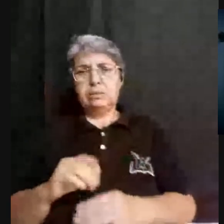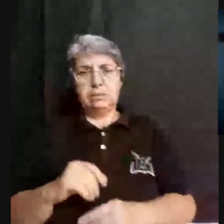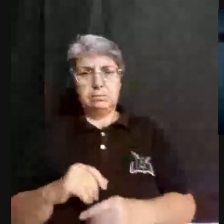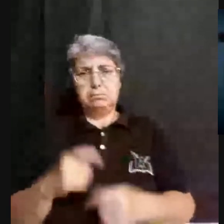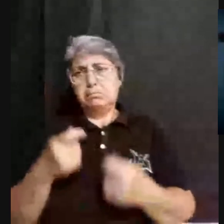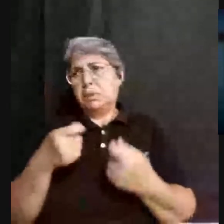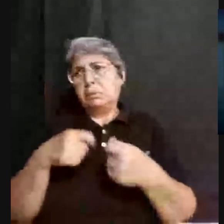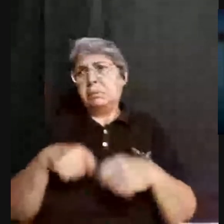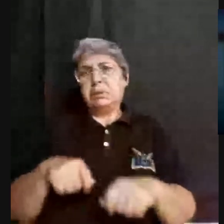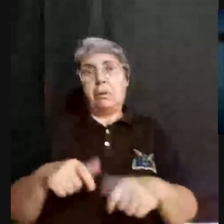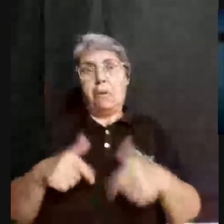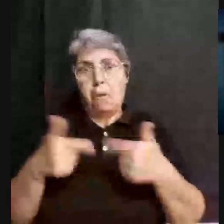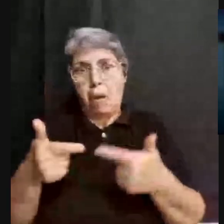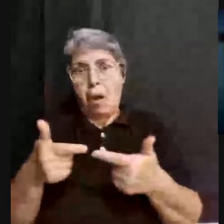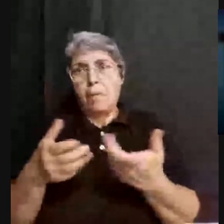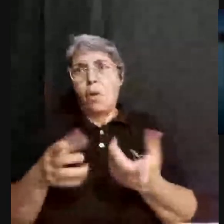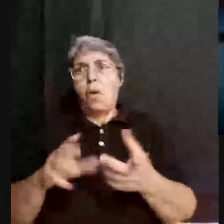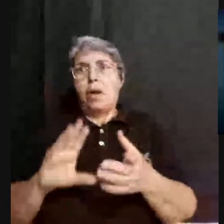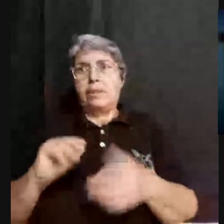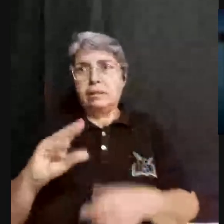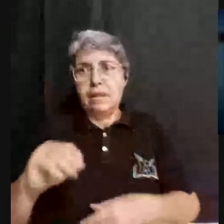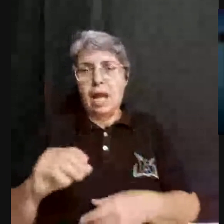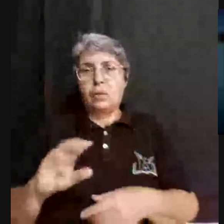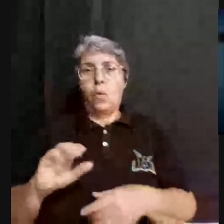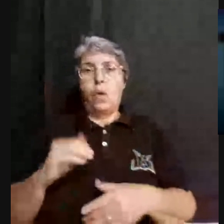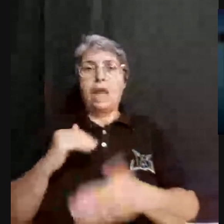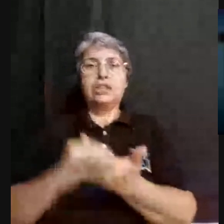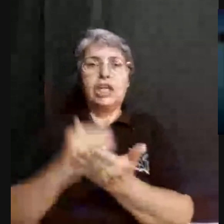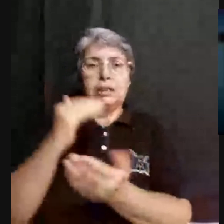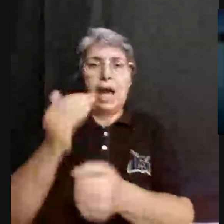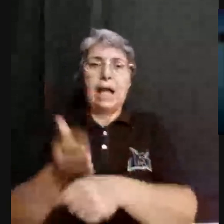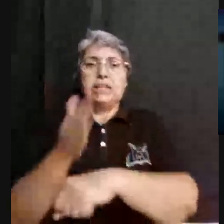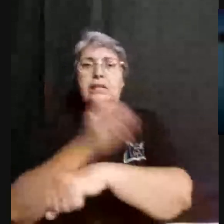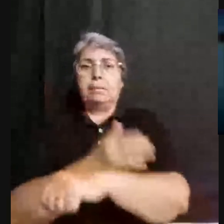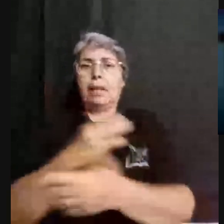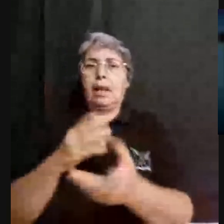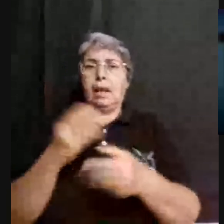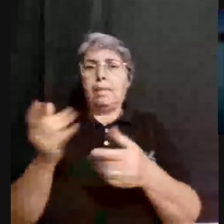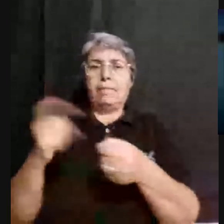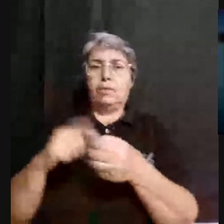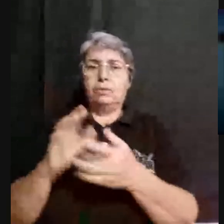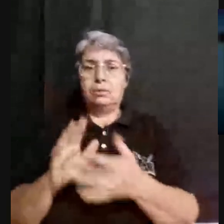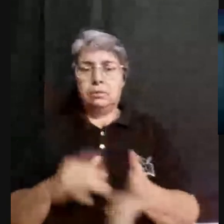no entanto, dizendo que a mensagem de 1888